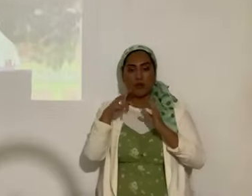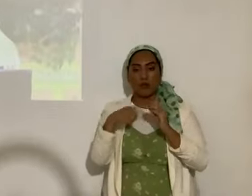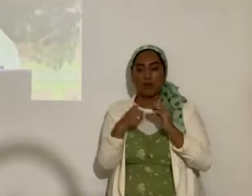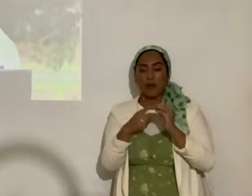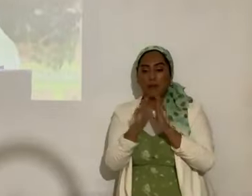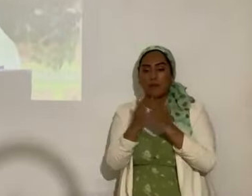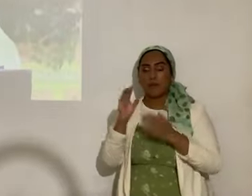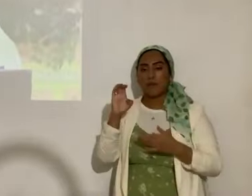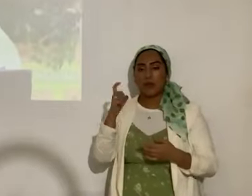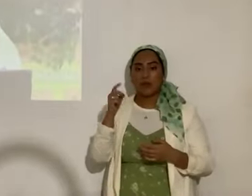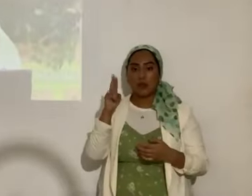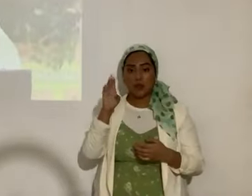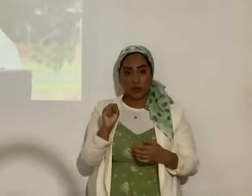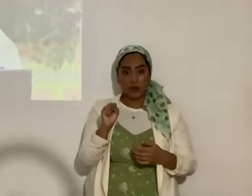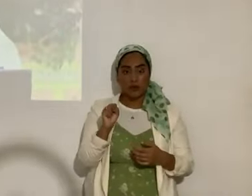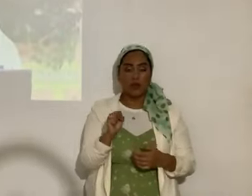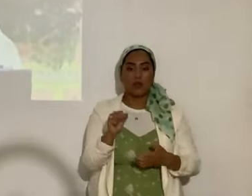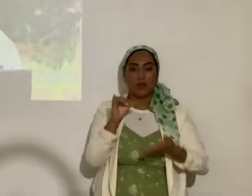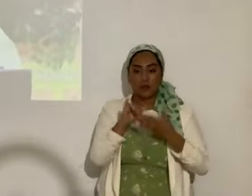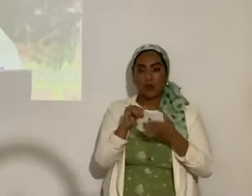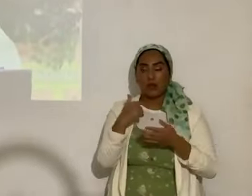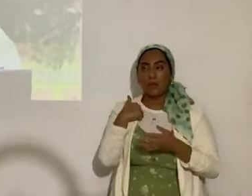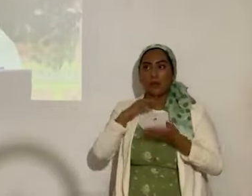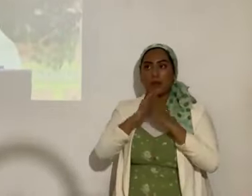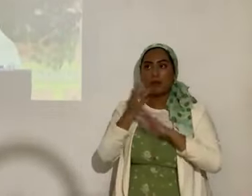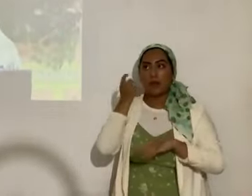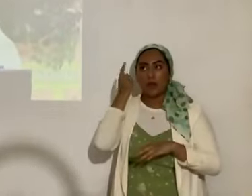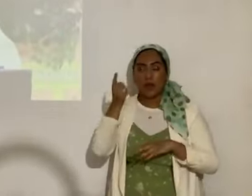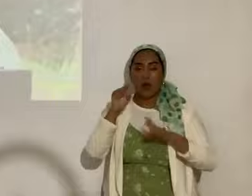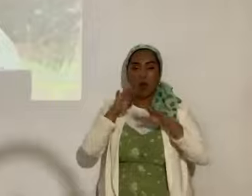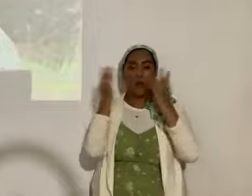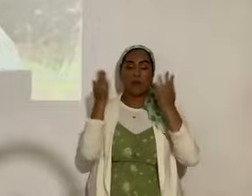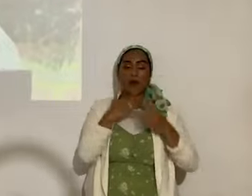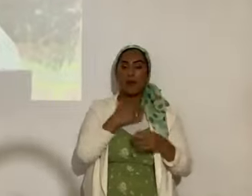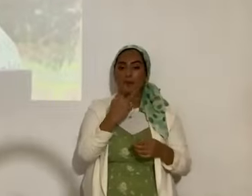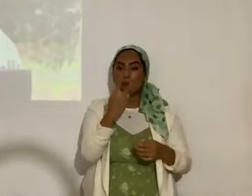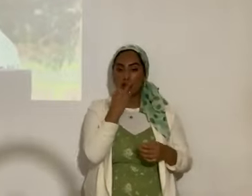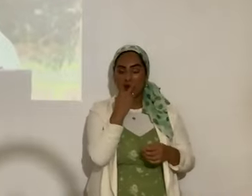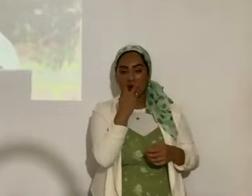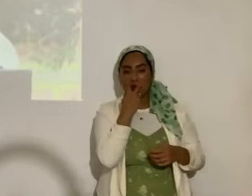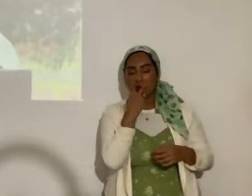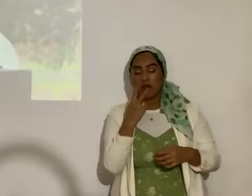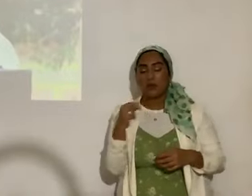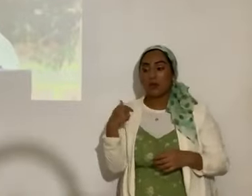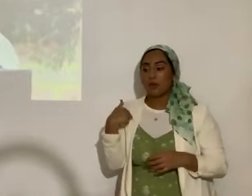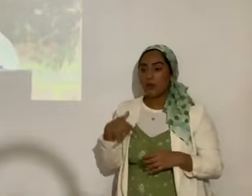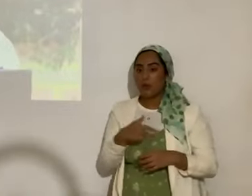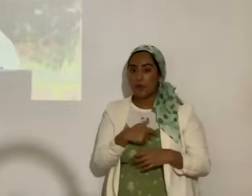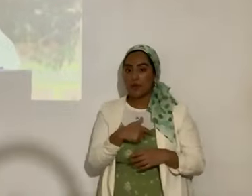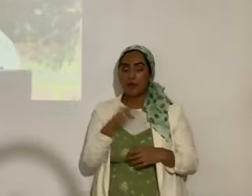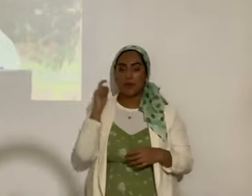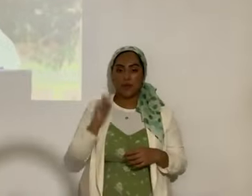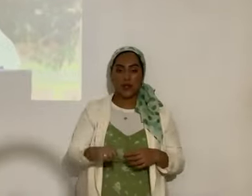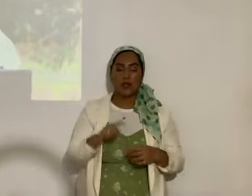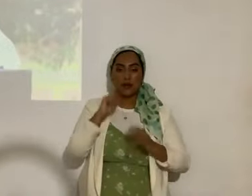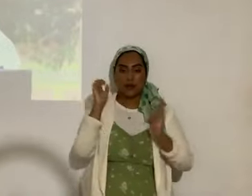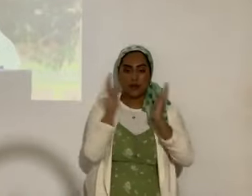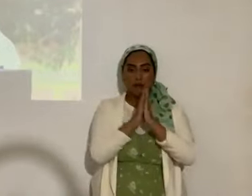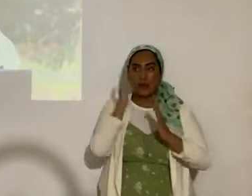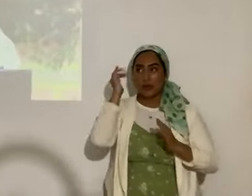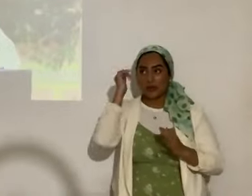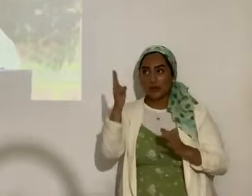el libro de Éxodo y eso me llevó a entender a abrirme los ojos y nosotros es lo que tenemos que pedir